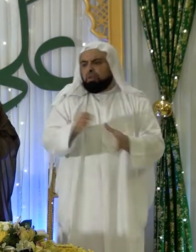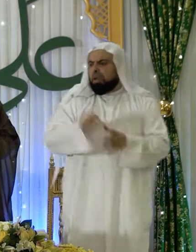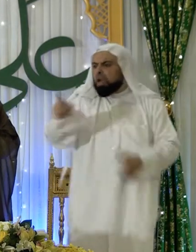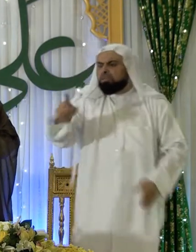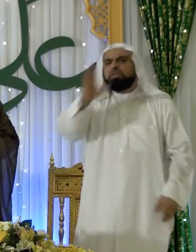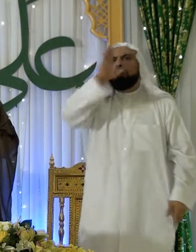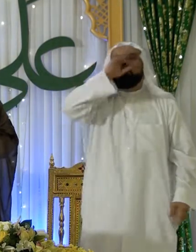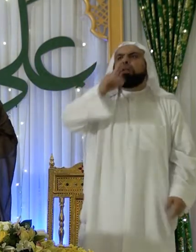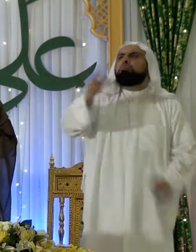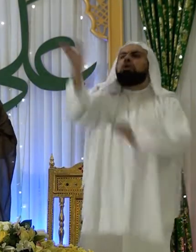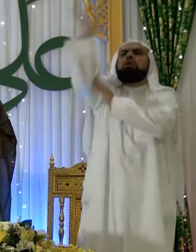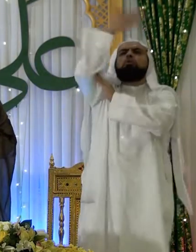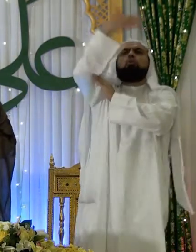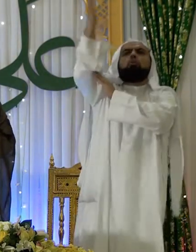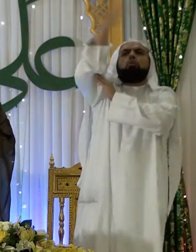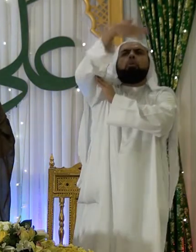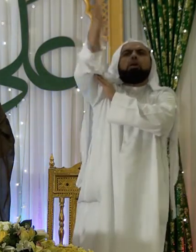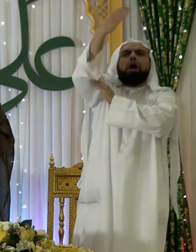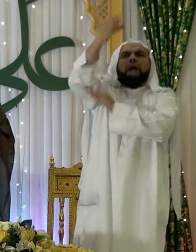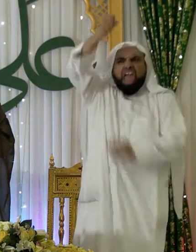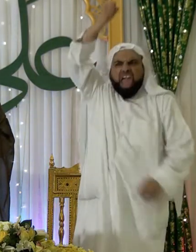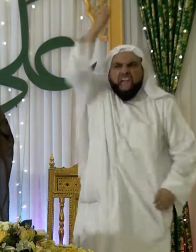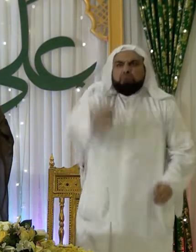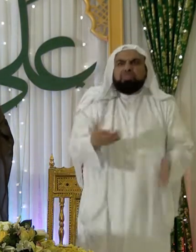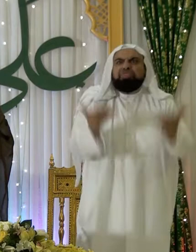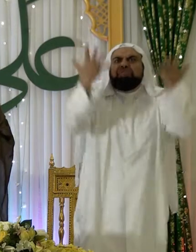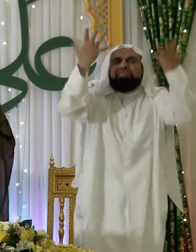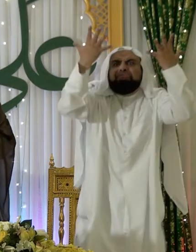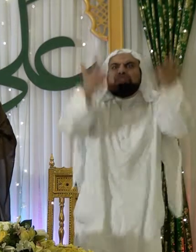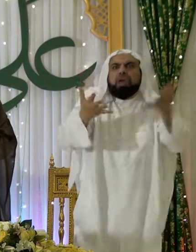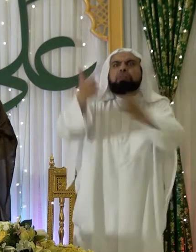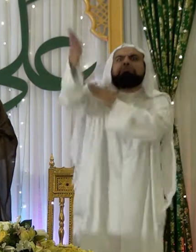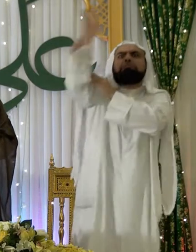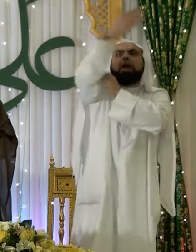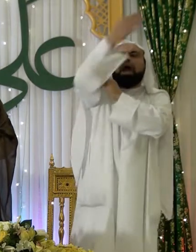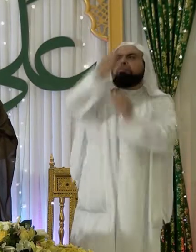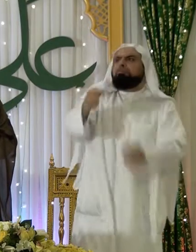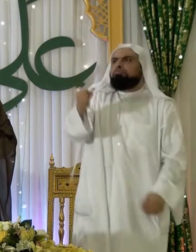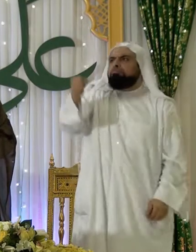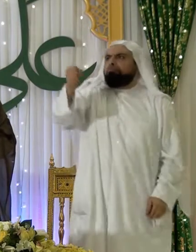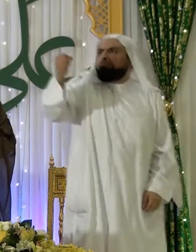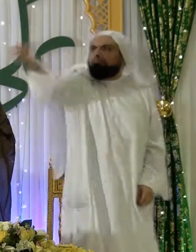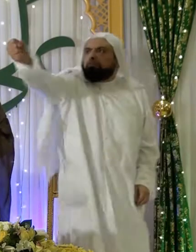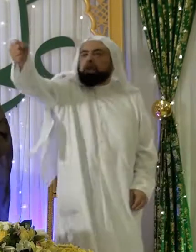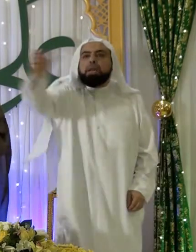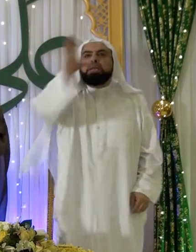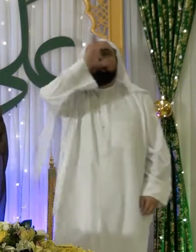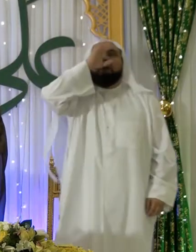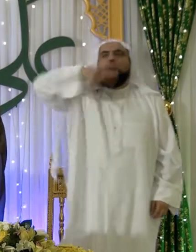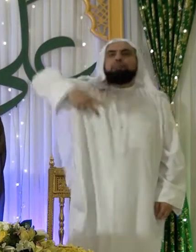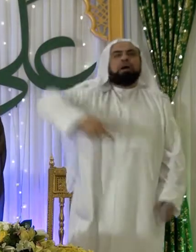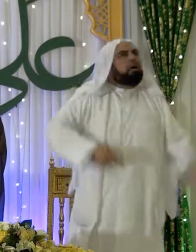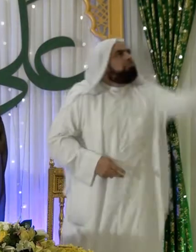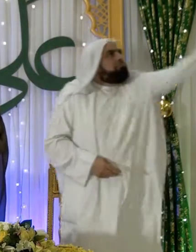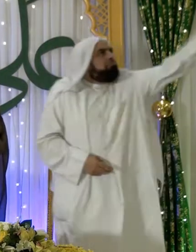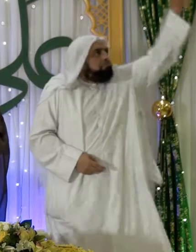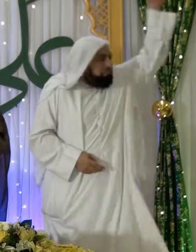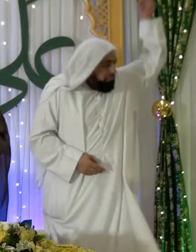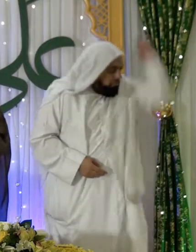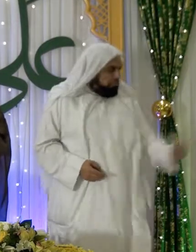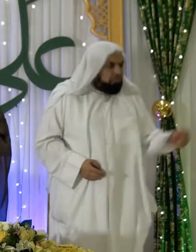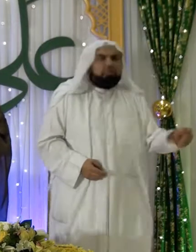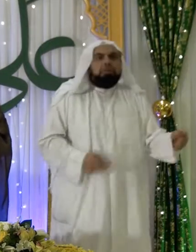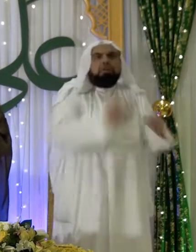اللواء، لواء رسول الله، يسلمه بيد علي، فيكون علي